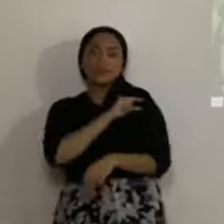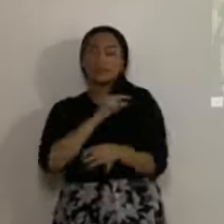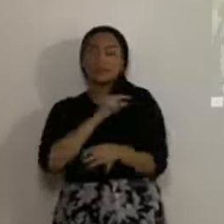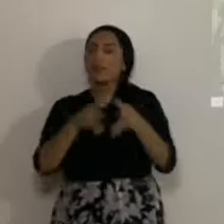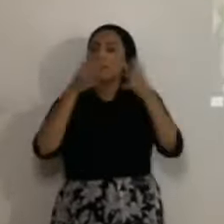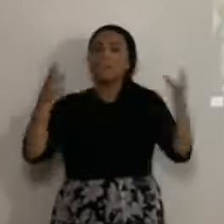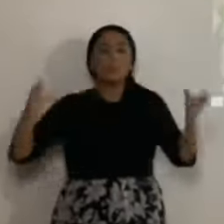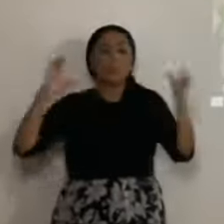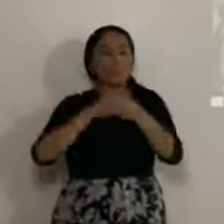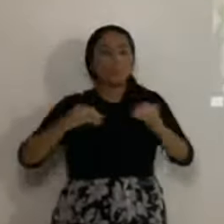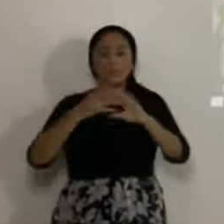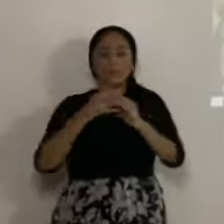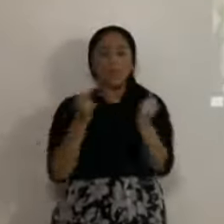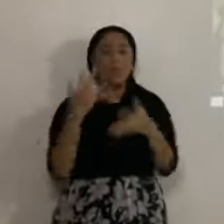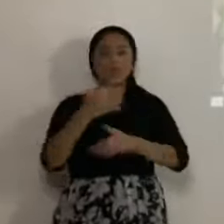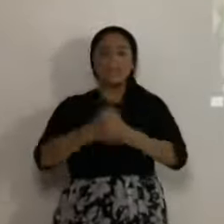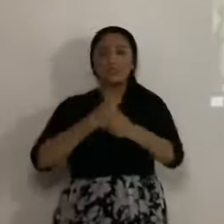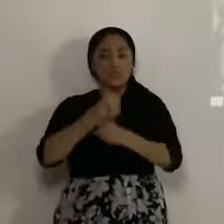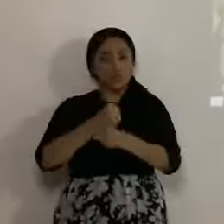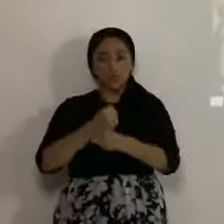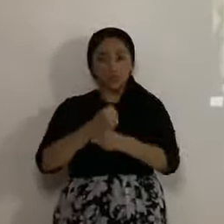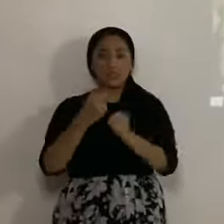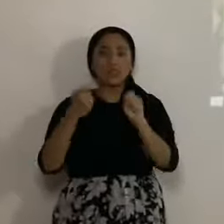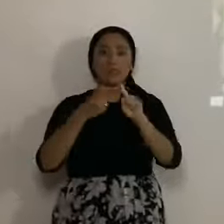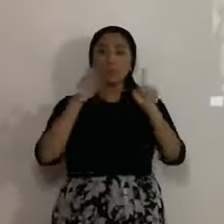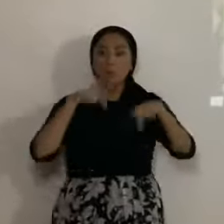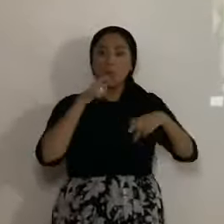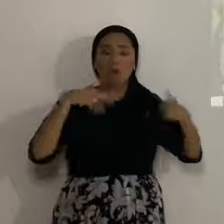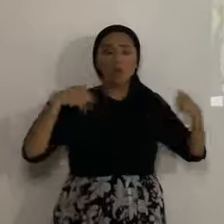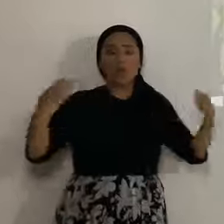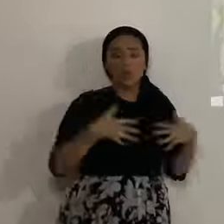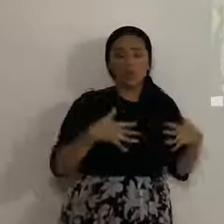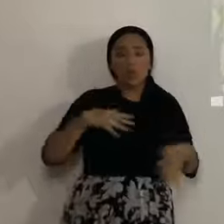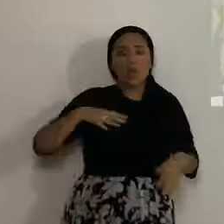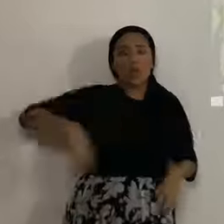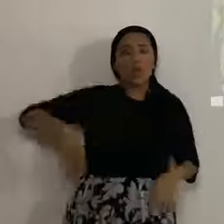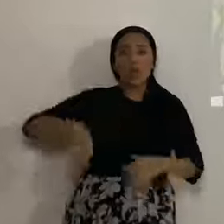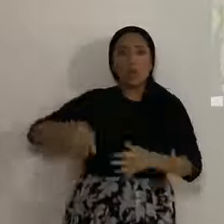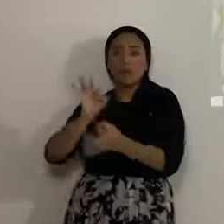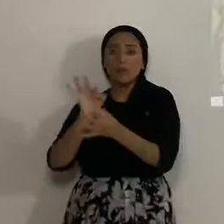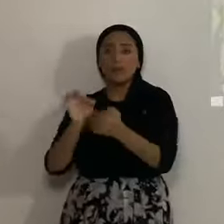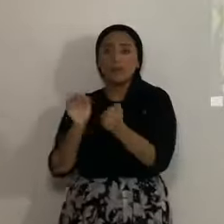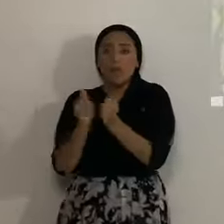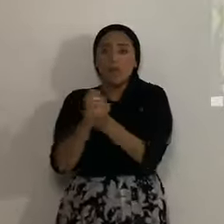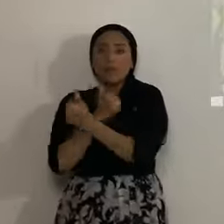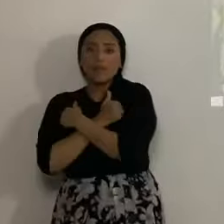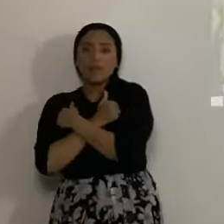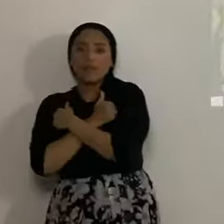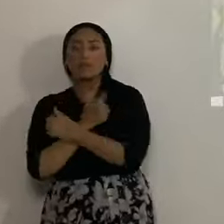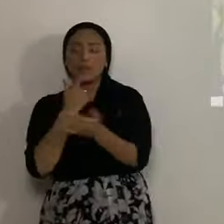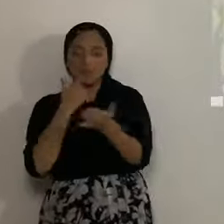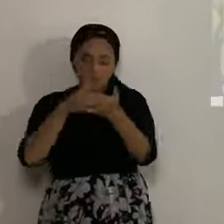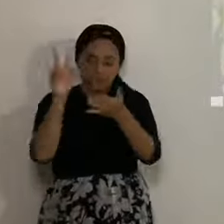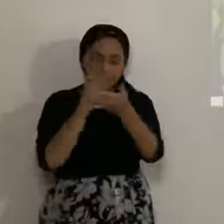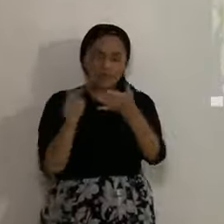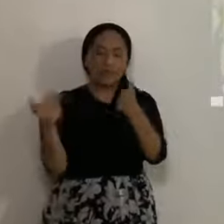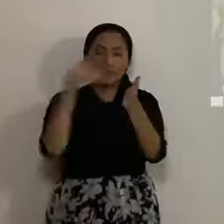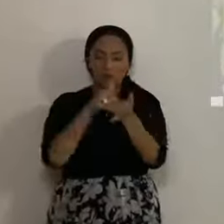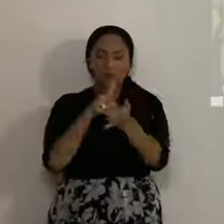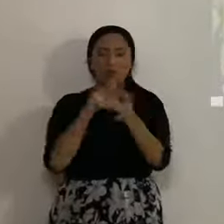tanto he hablado durante tantos años, de donde el que teme no ha sido perfeccionado en el amor. A ver, vamos a volverlo a leer, pero